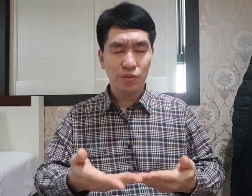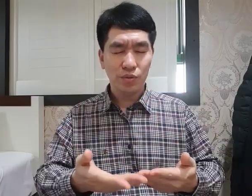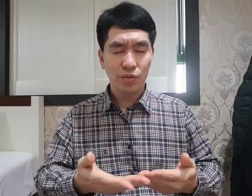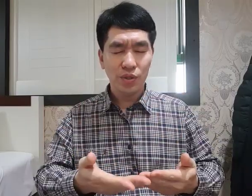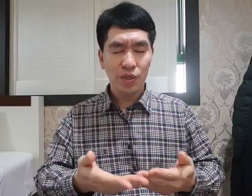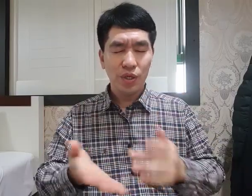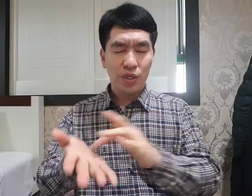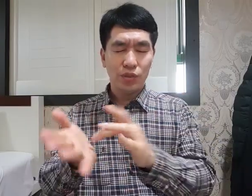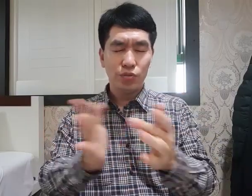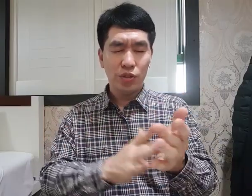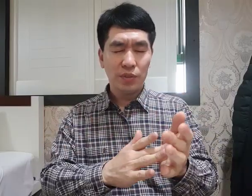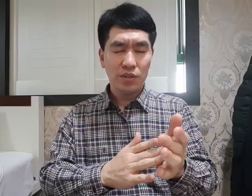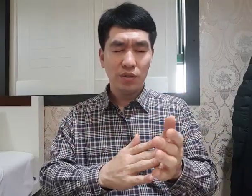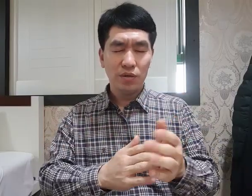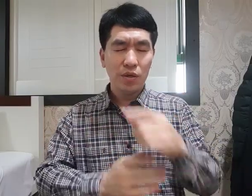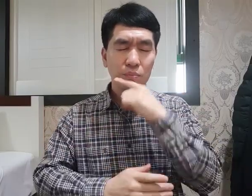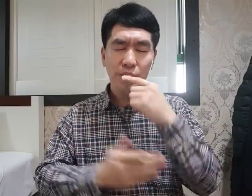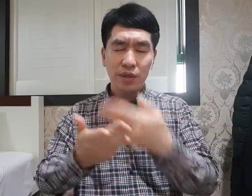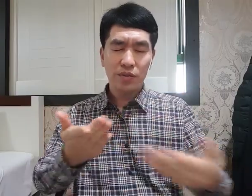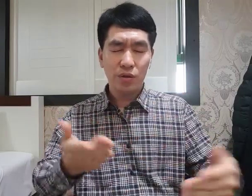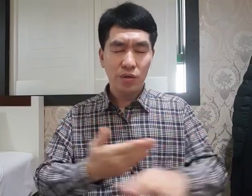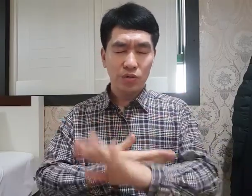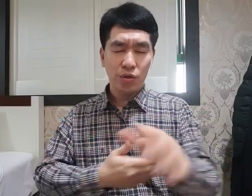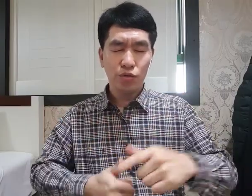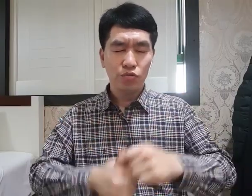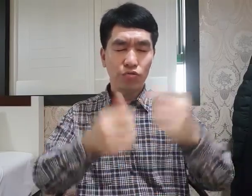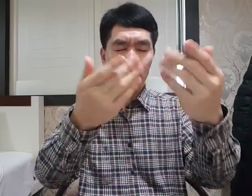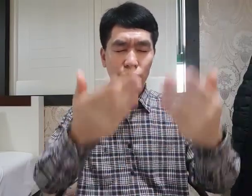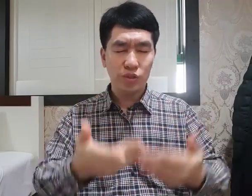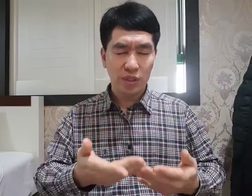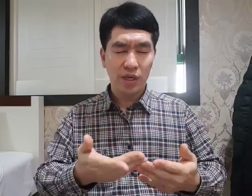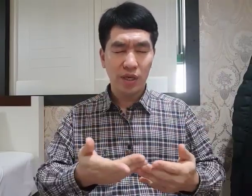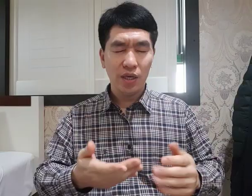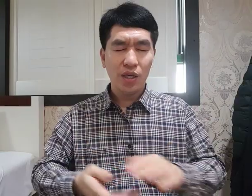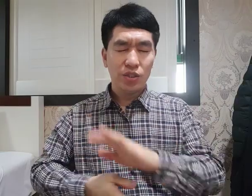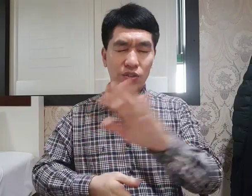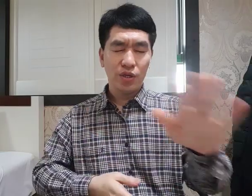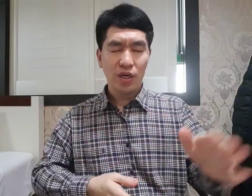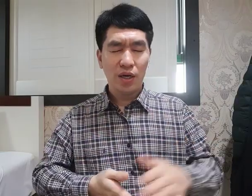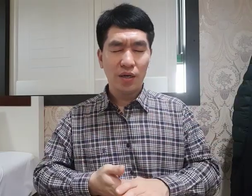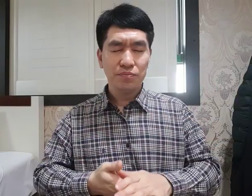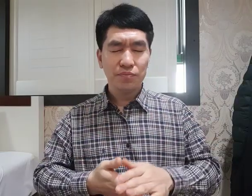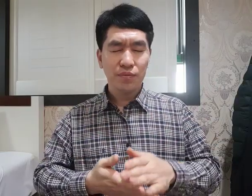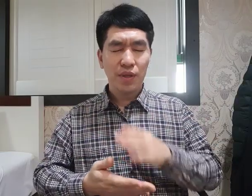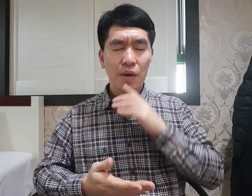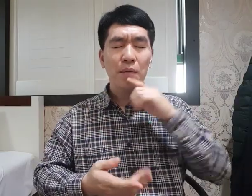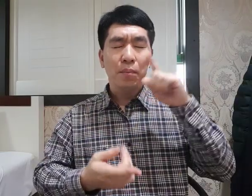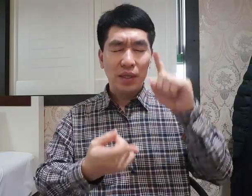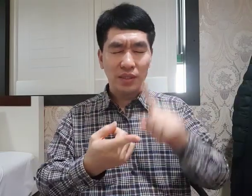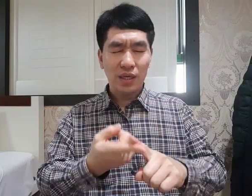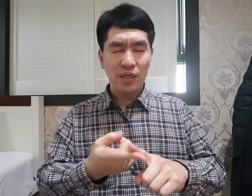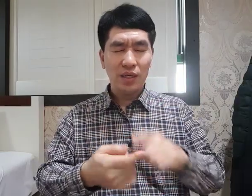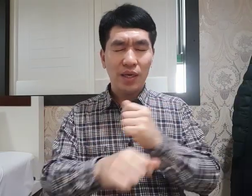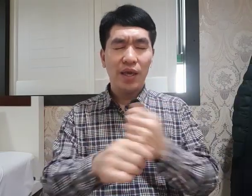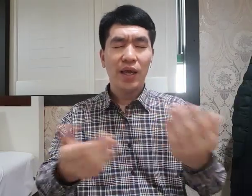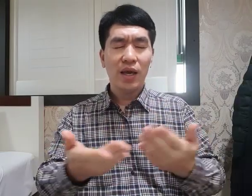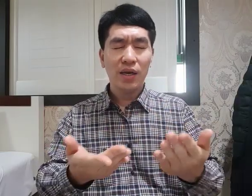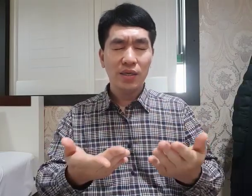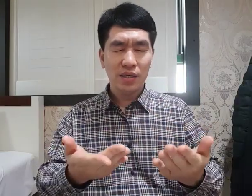주시고 예수님께서 피 흘려 저희를 구원해 주시기에 저희가 마땅히 해야 할